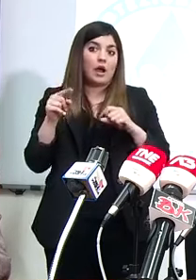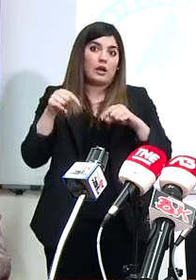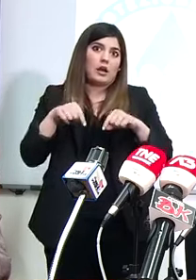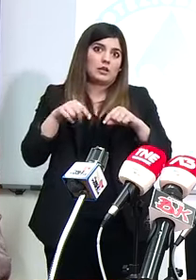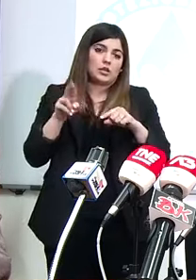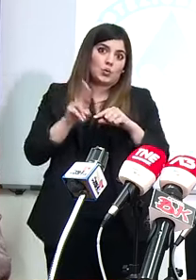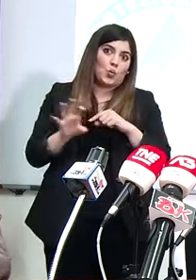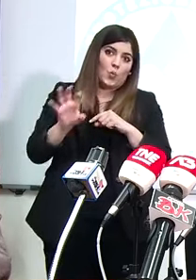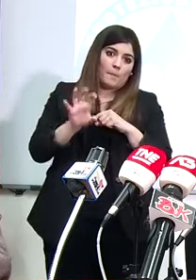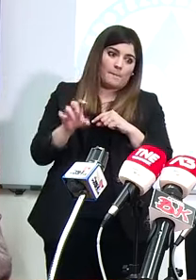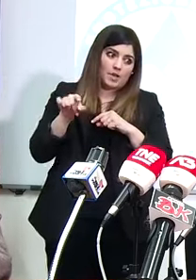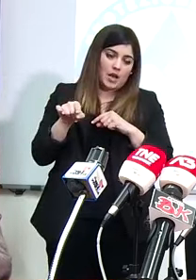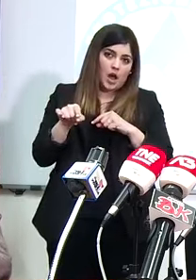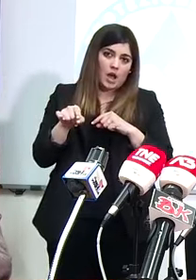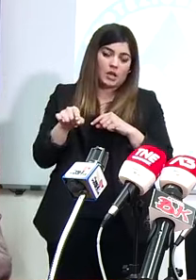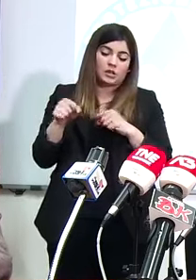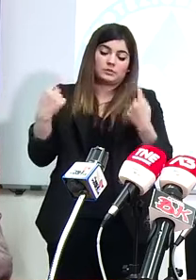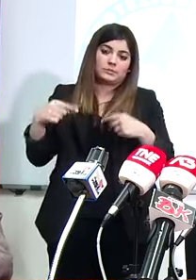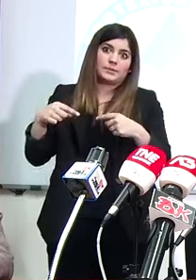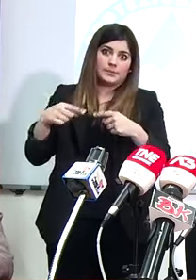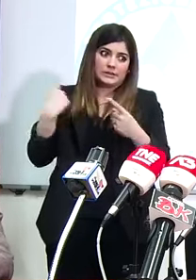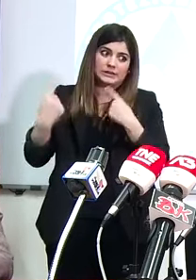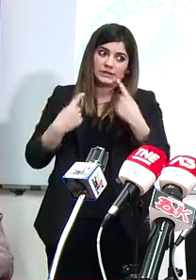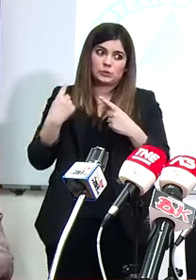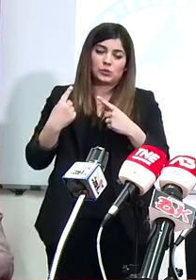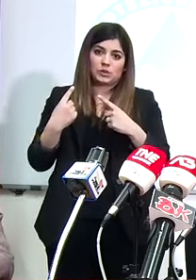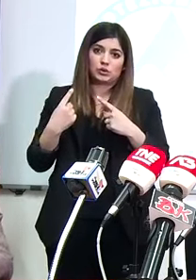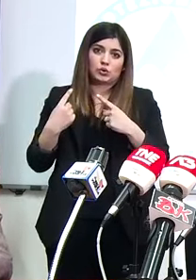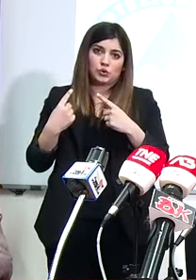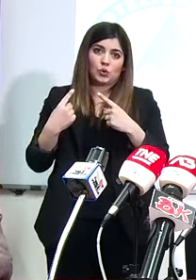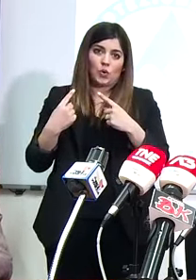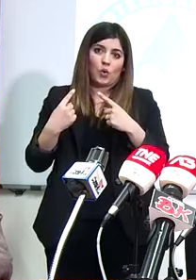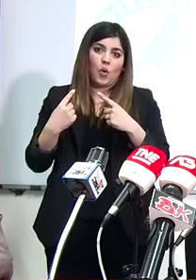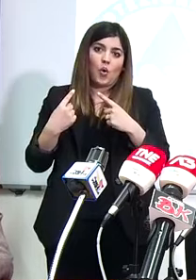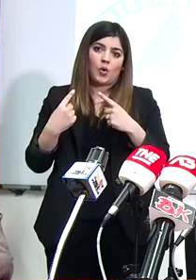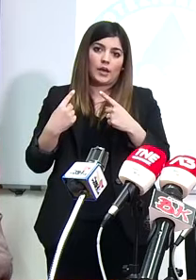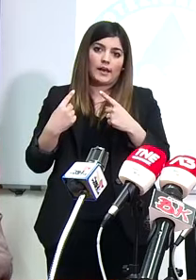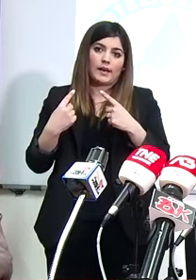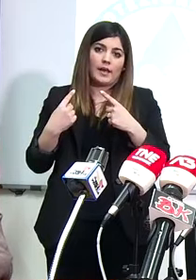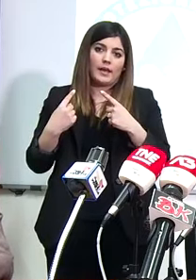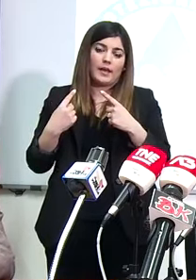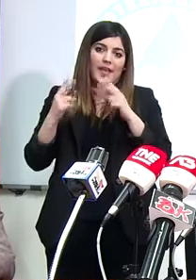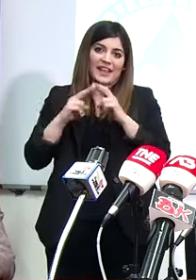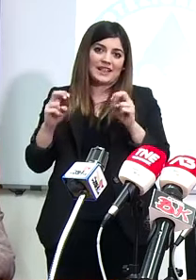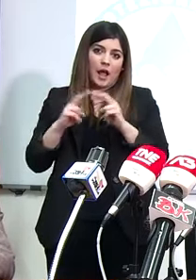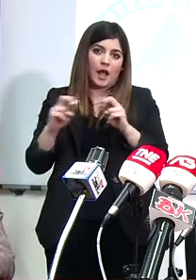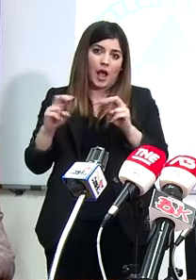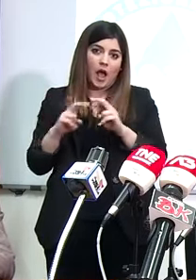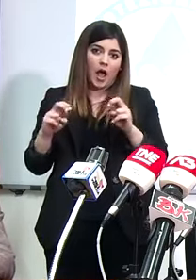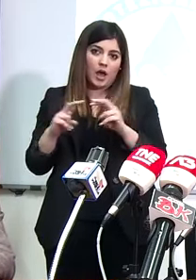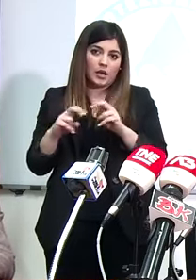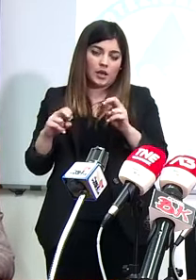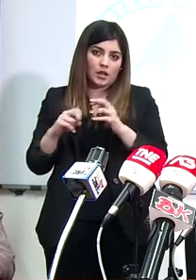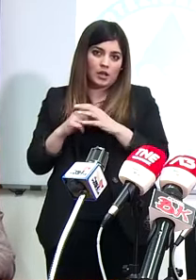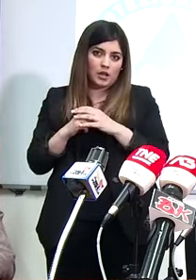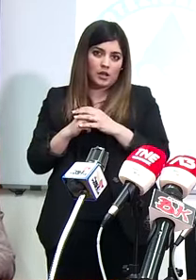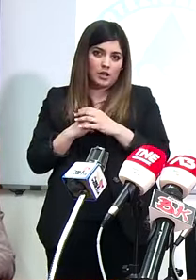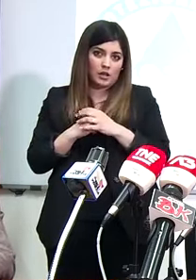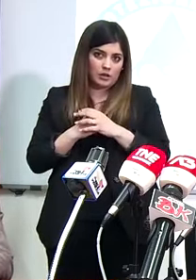da dove sta partendo la procura per indagare ma anche per il peggio del peggio come si diceva nella